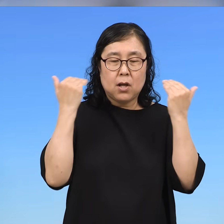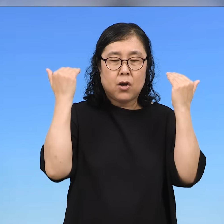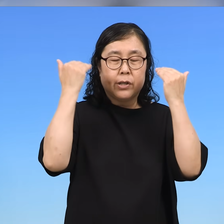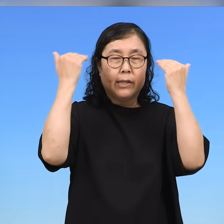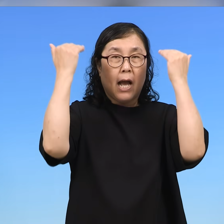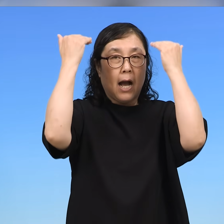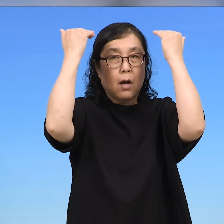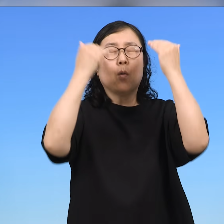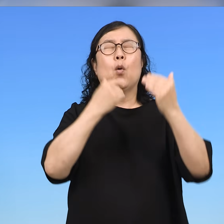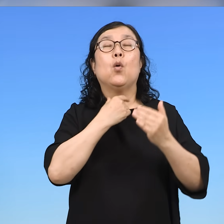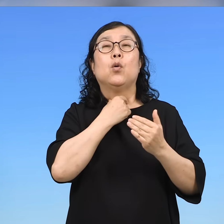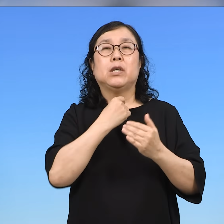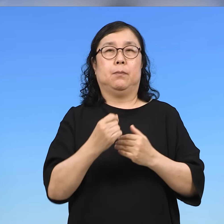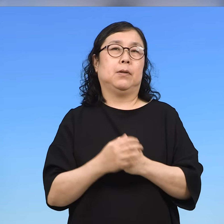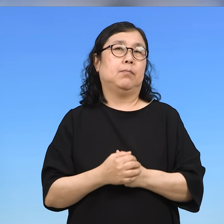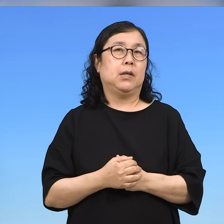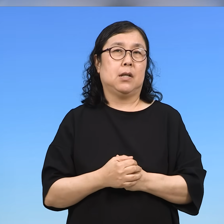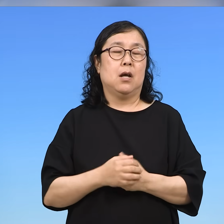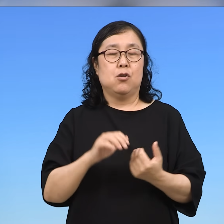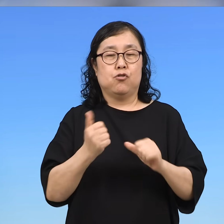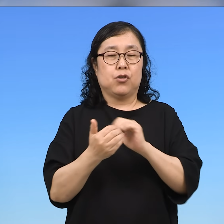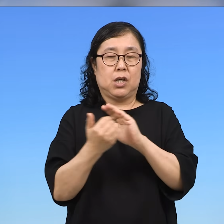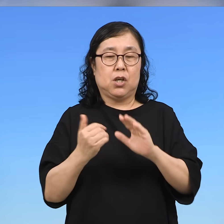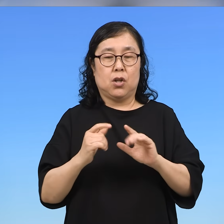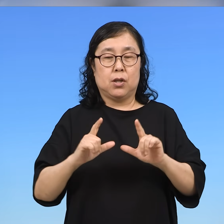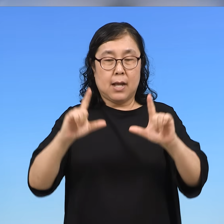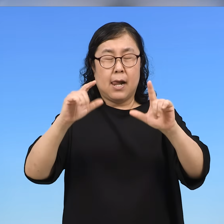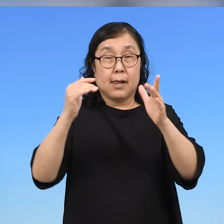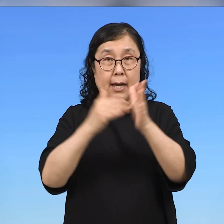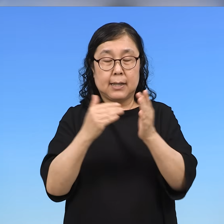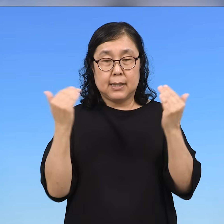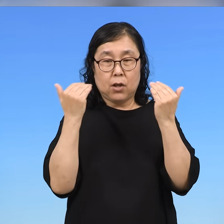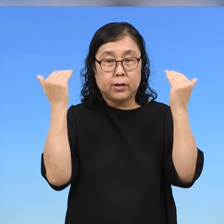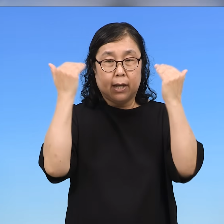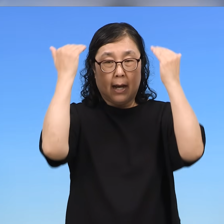전날까지 성장하는 그 인생이 살아있는 인생이거든요.